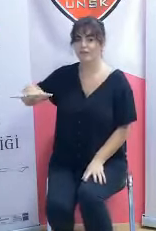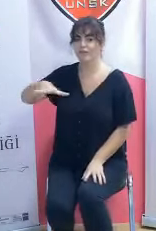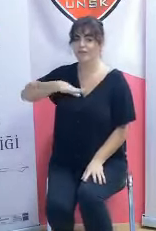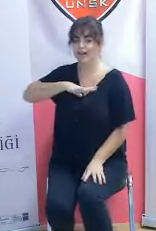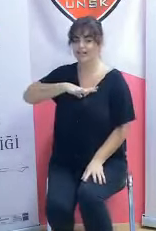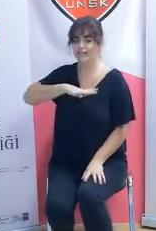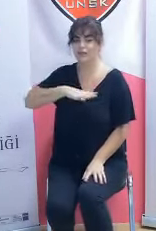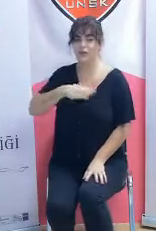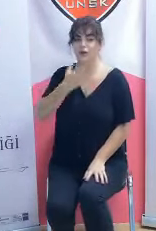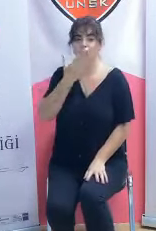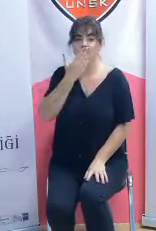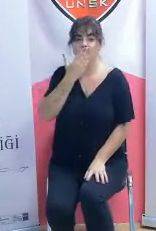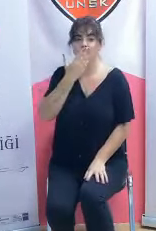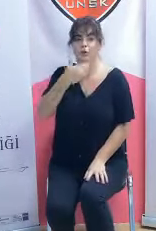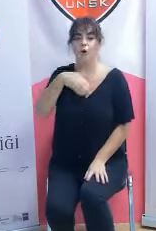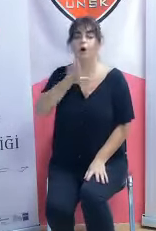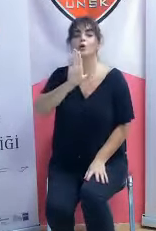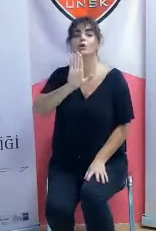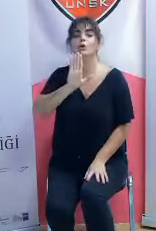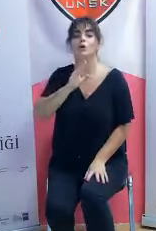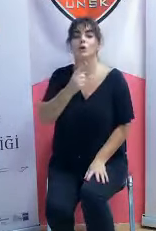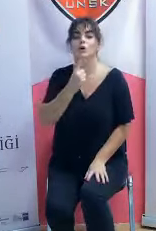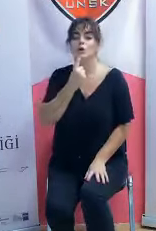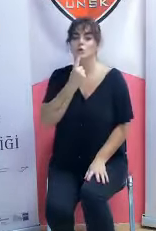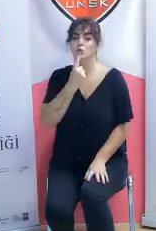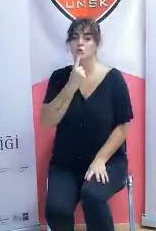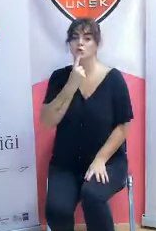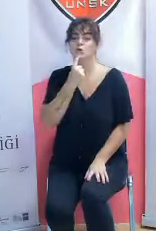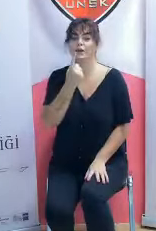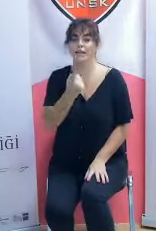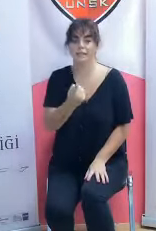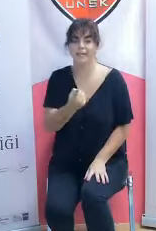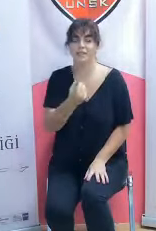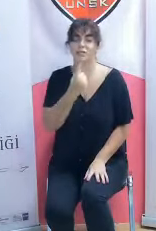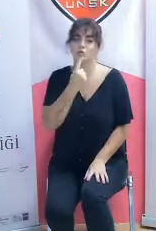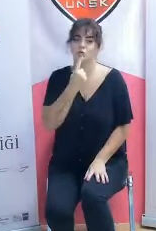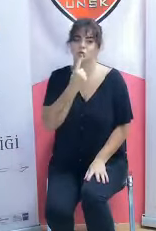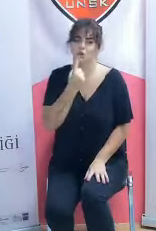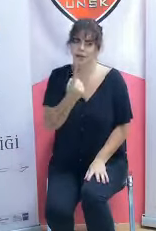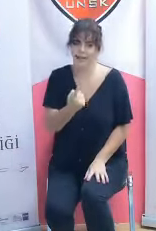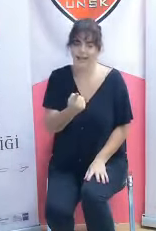Var. Yok. Söylemek. Söyle.